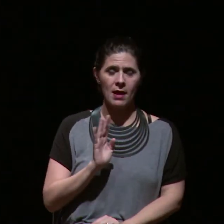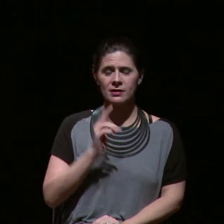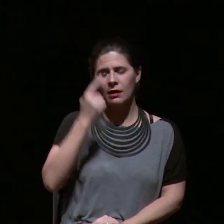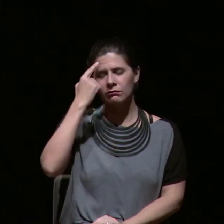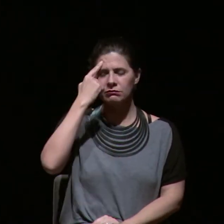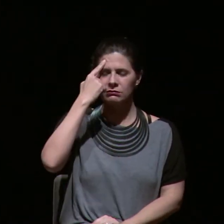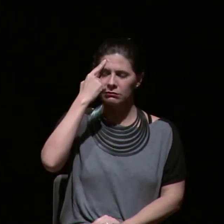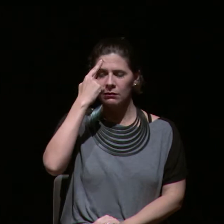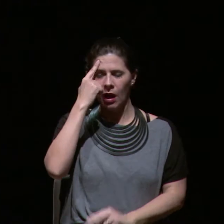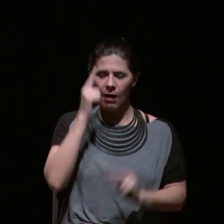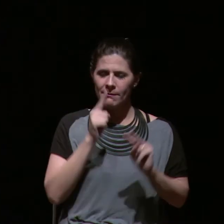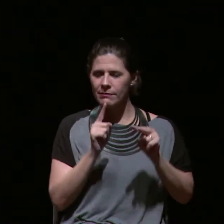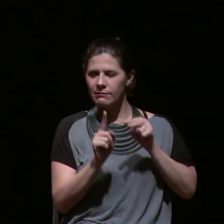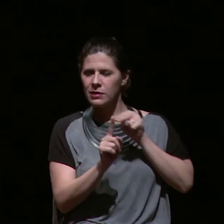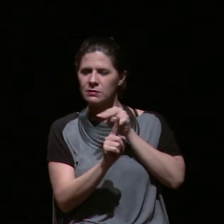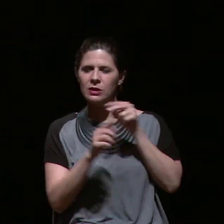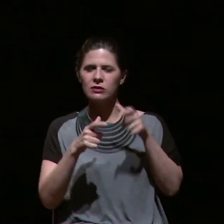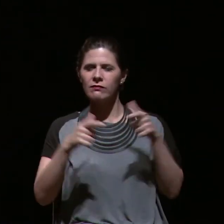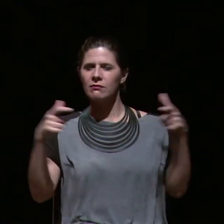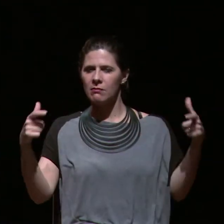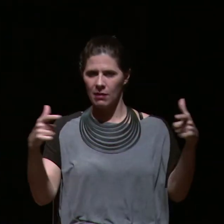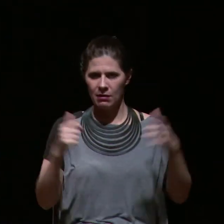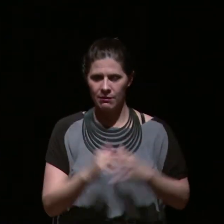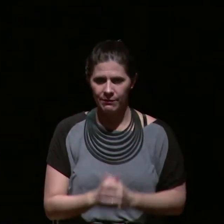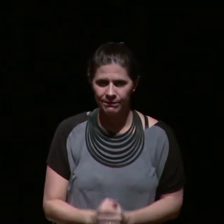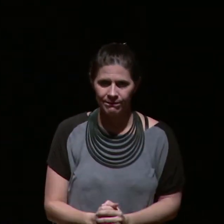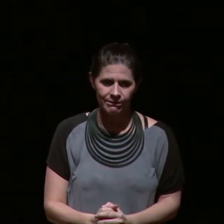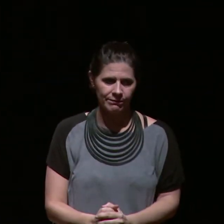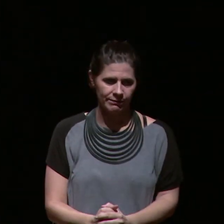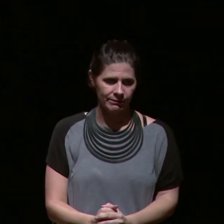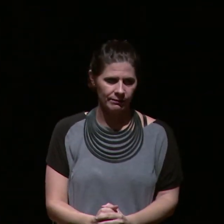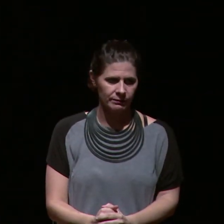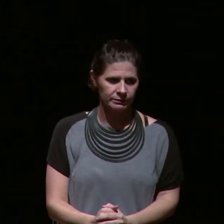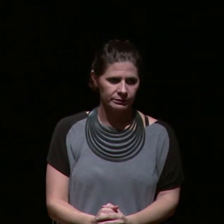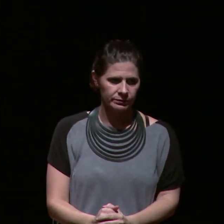abrangente sobre as perspectivas afro-brasileiras.